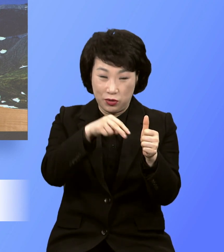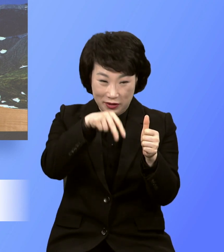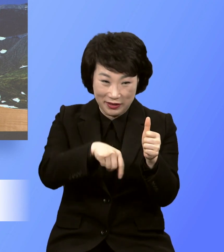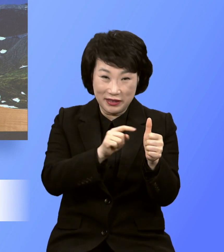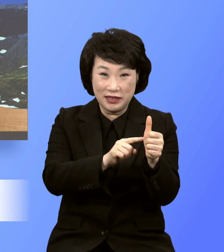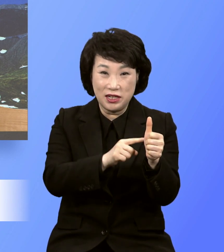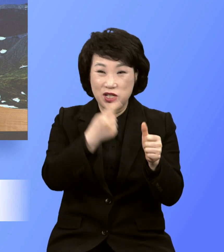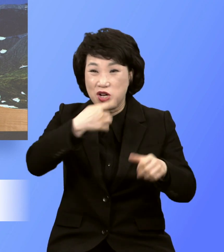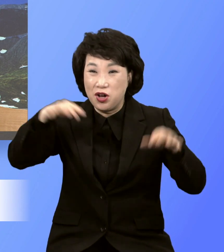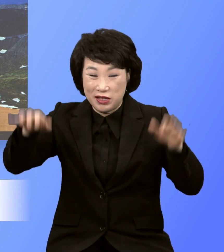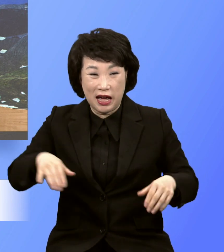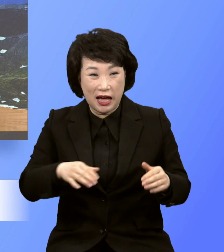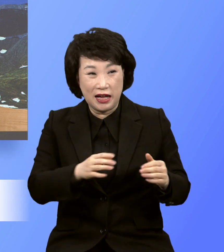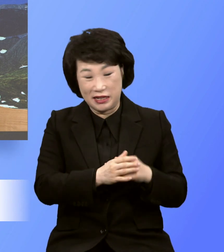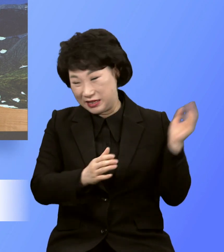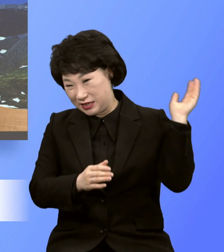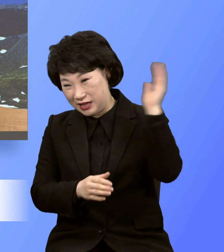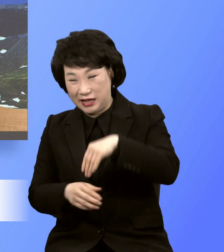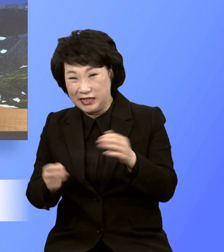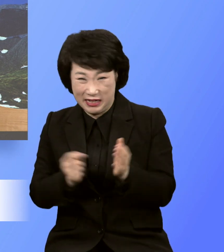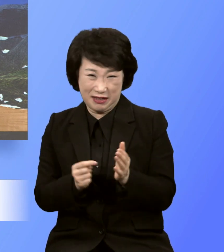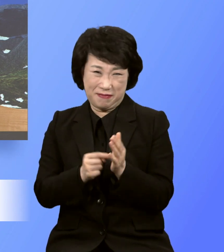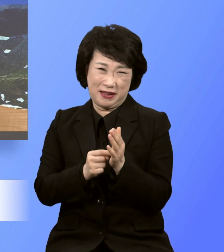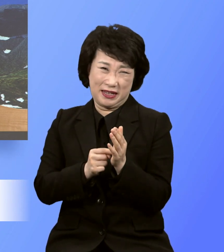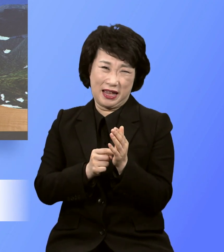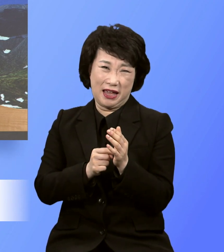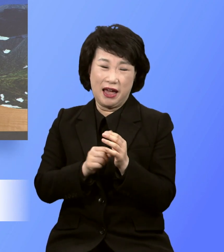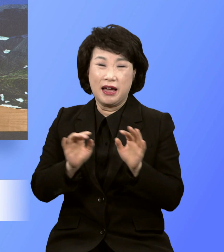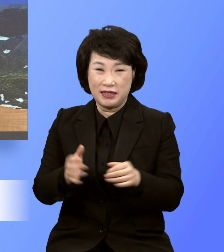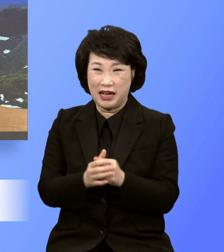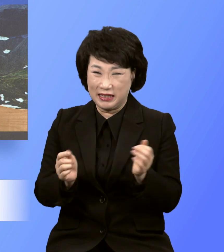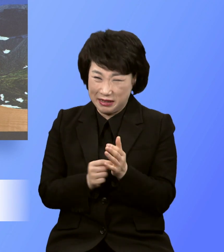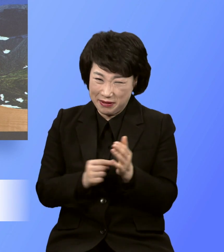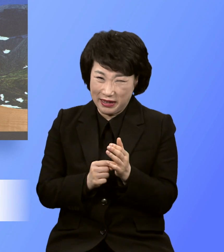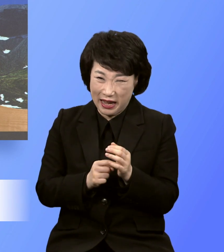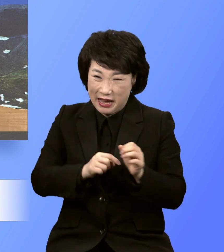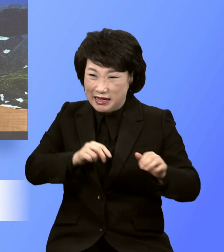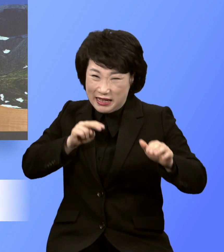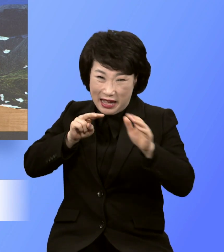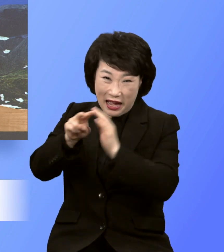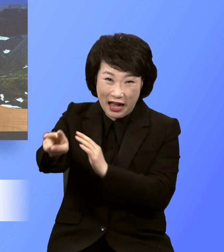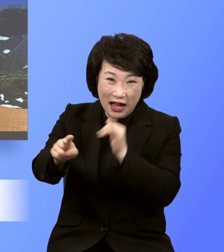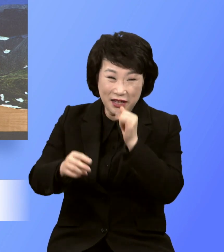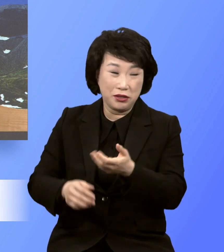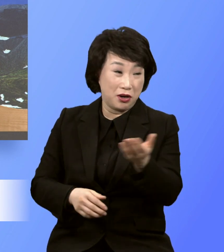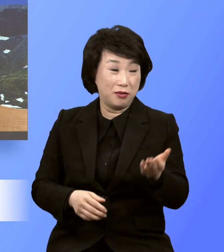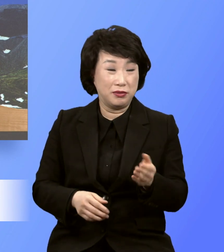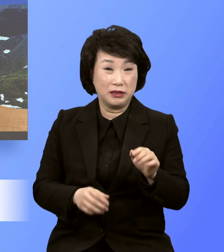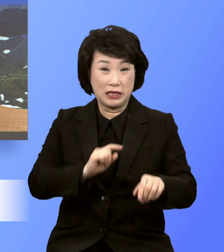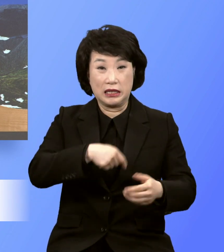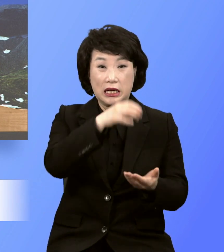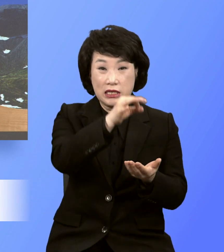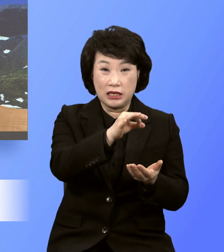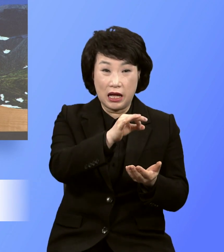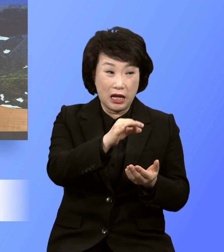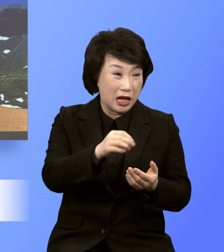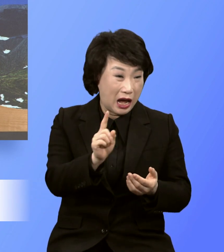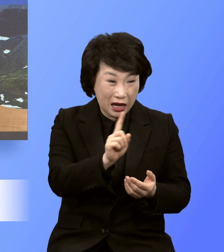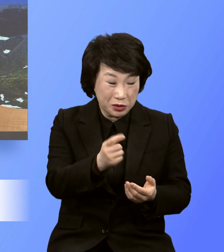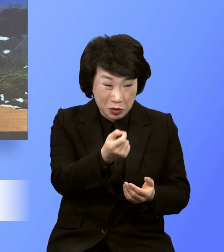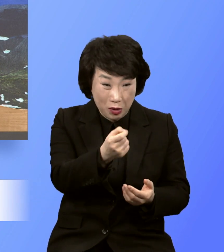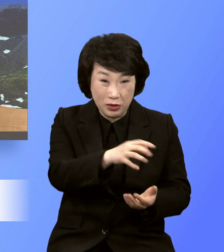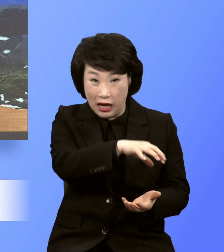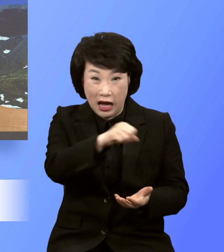아주 급히, 얼마나 급하게 튀어나오느냐. 자기 재산 하나 챙길 수